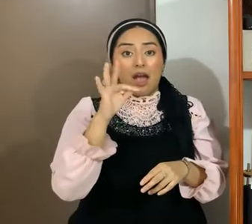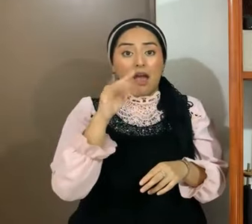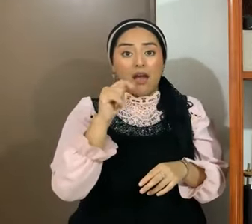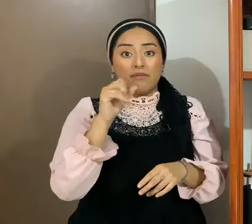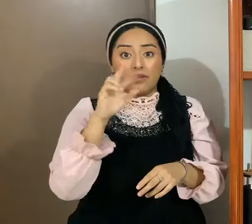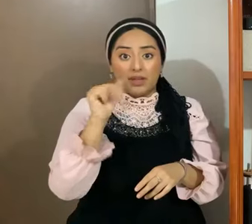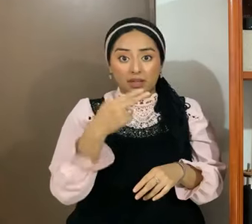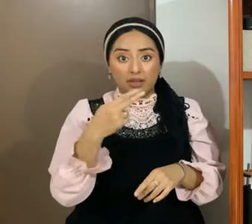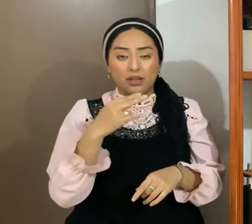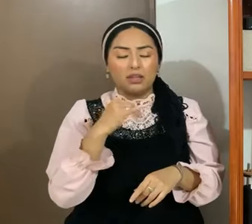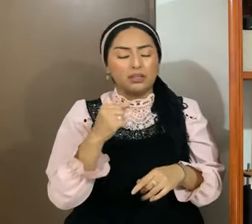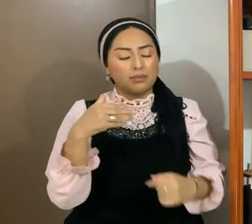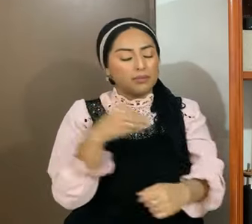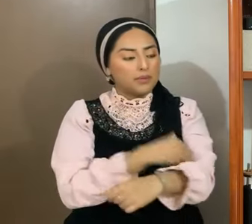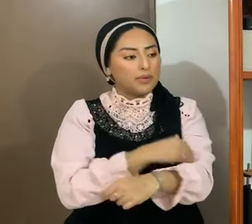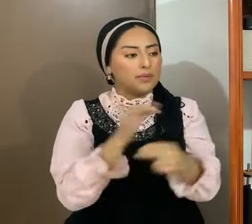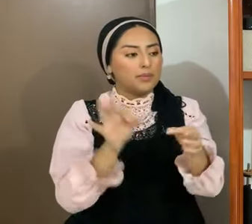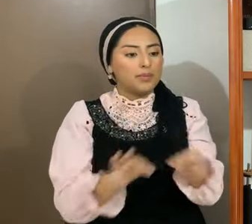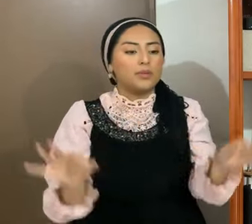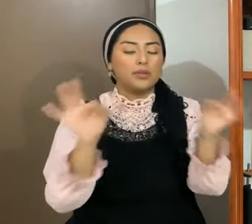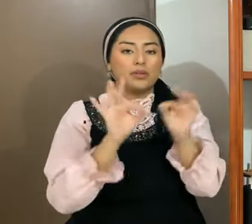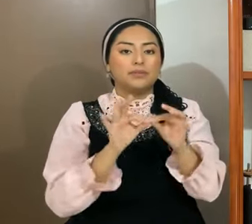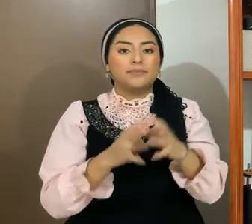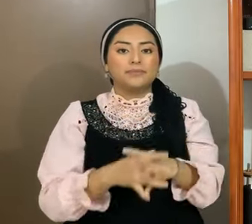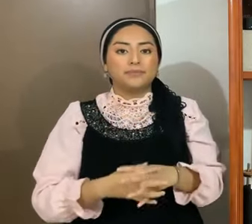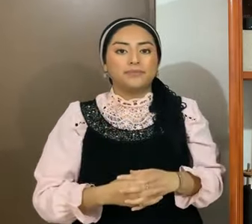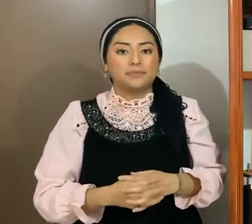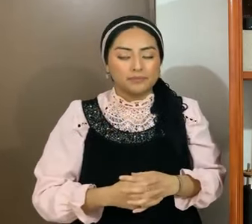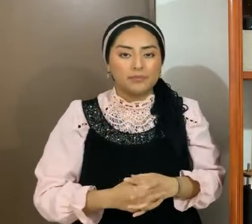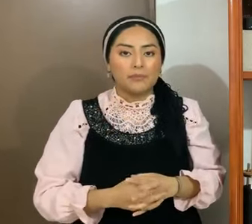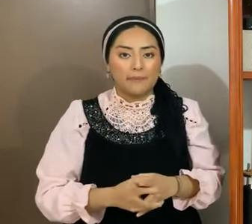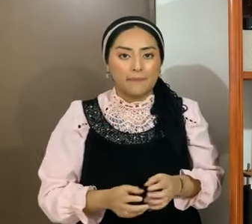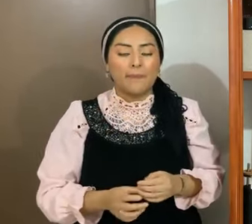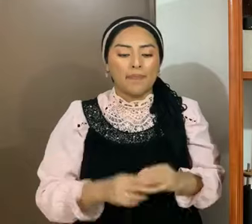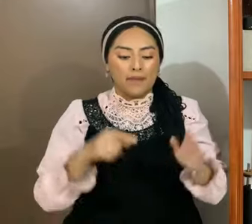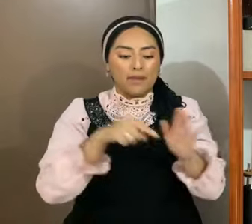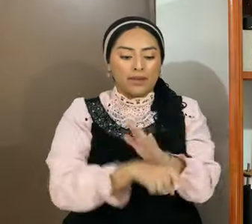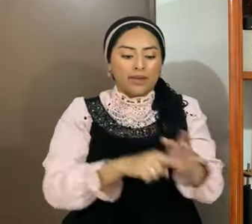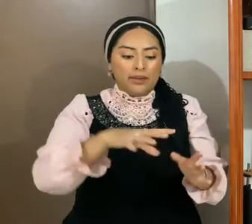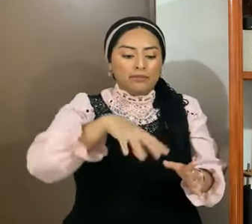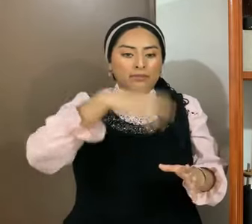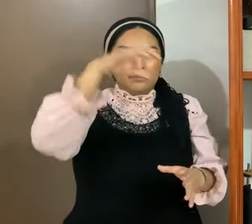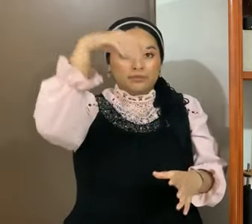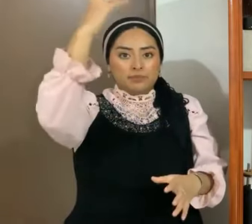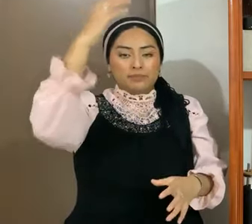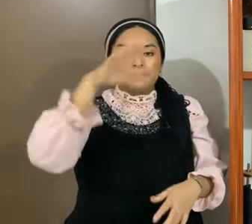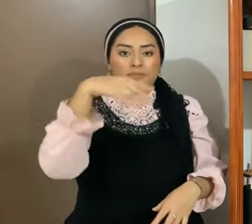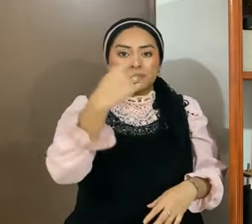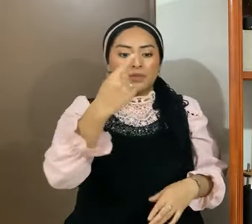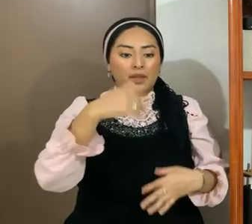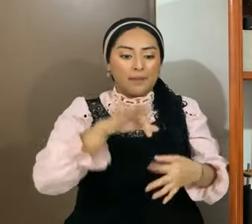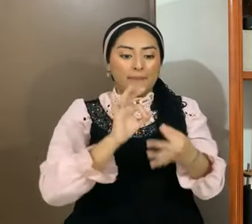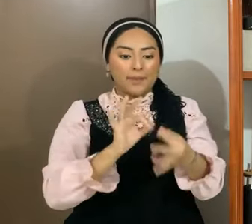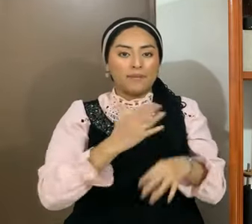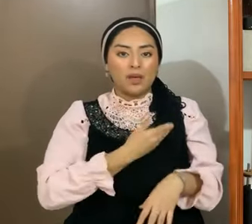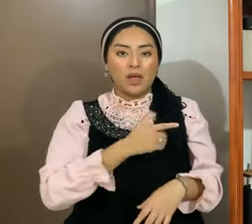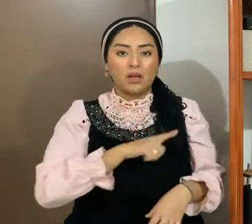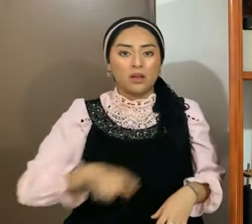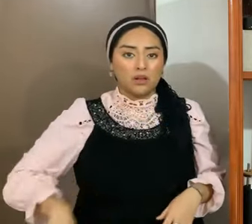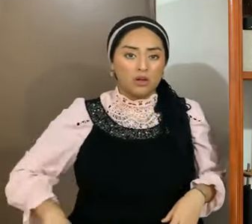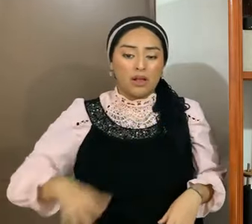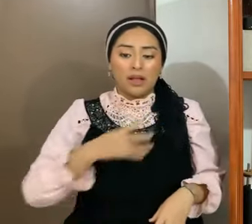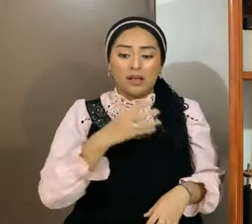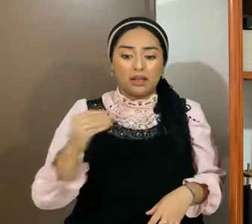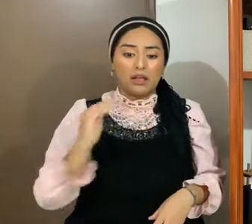también son de fuego, hermanos, de fuego. Los sacrificios, el sacrificio único y perfecto de nuestro Adón y